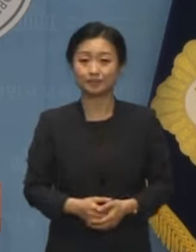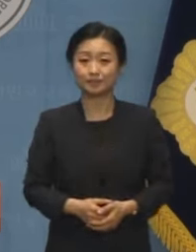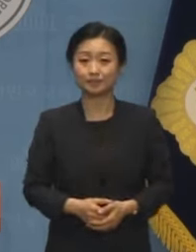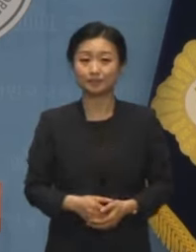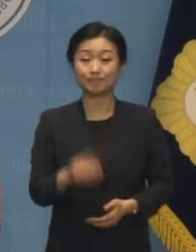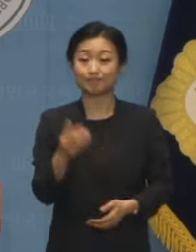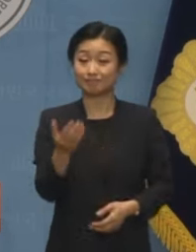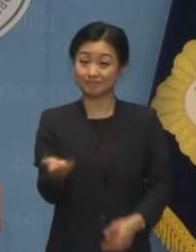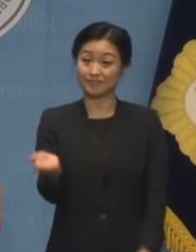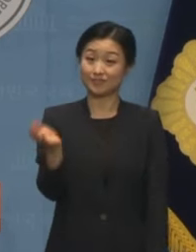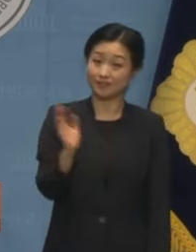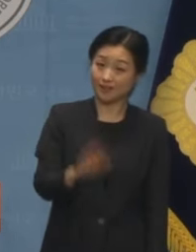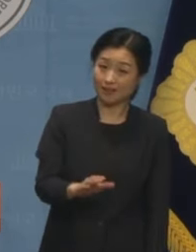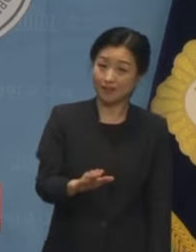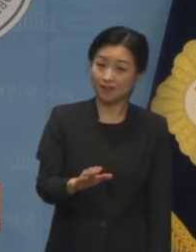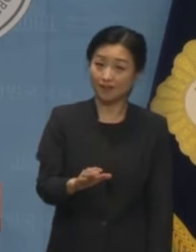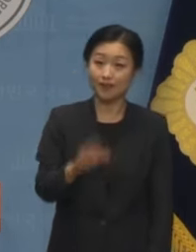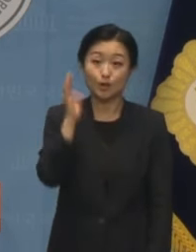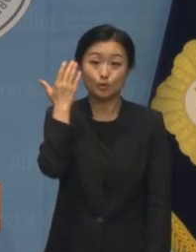생각합니다. 그런데